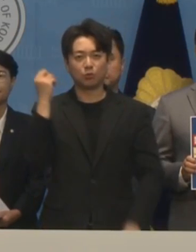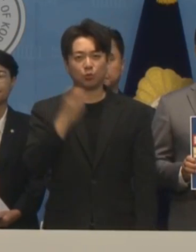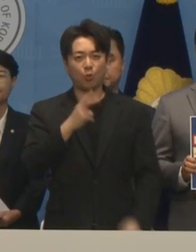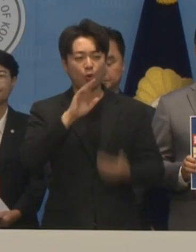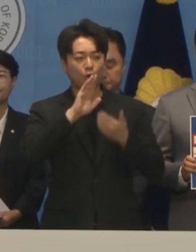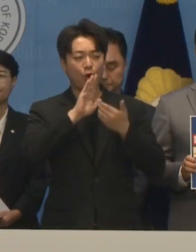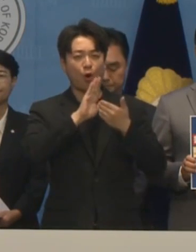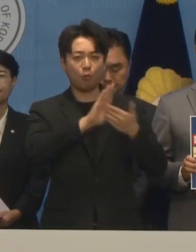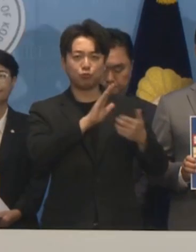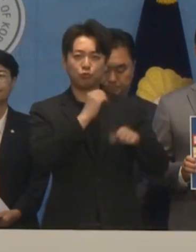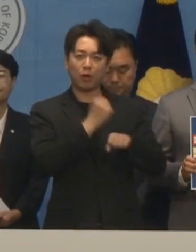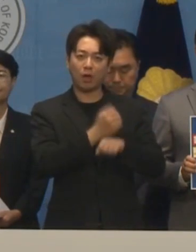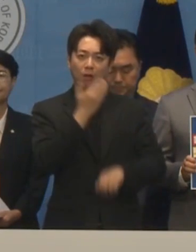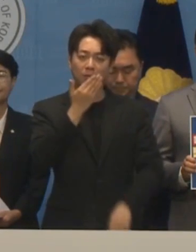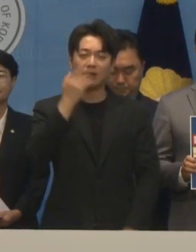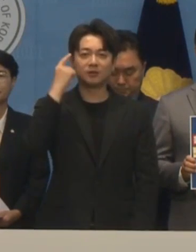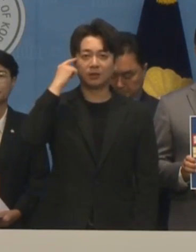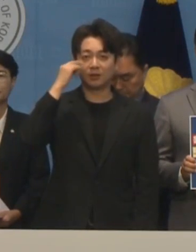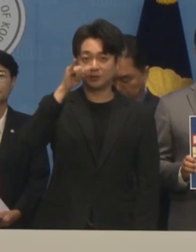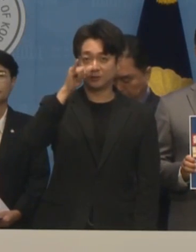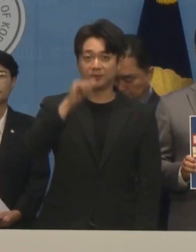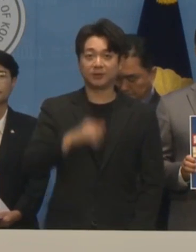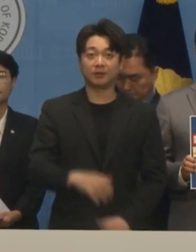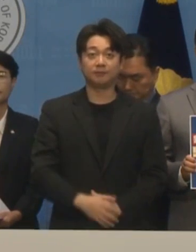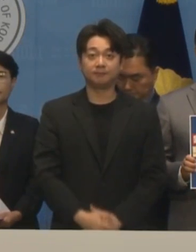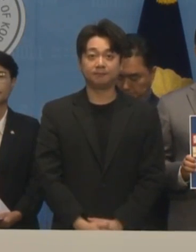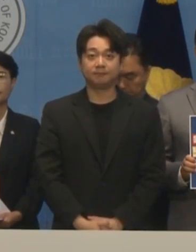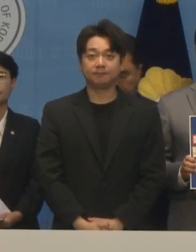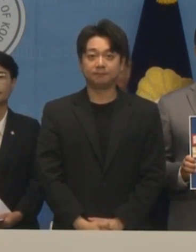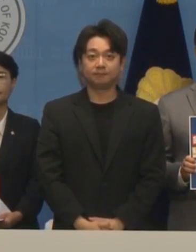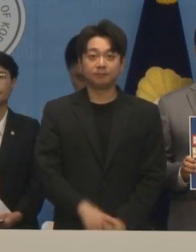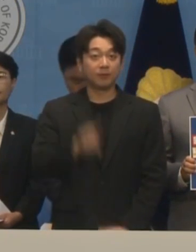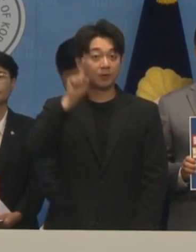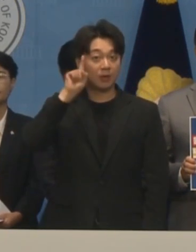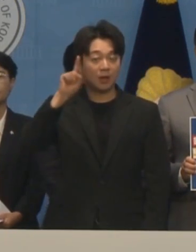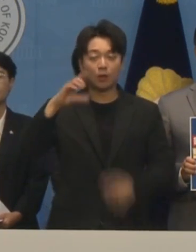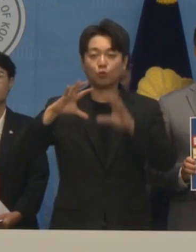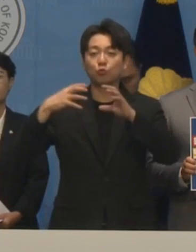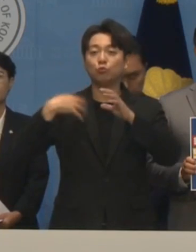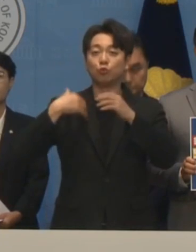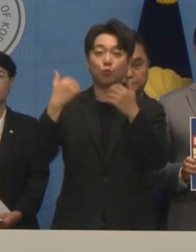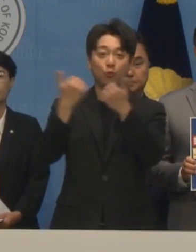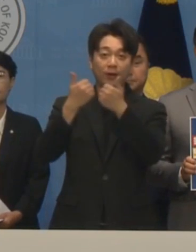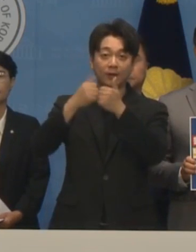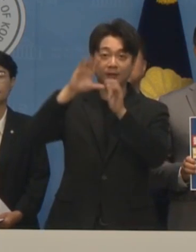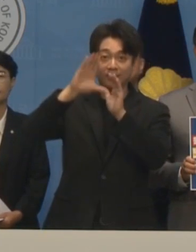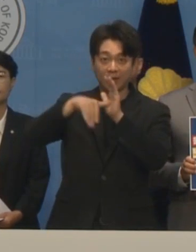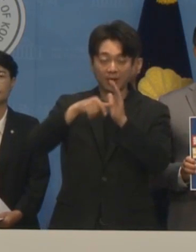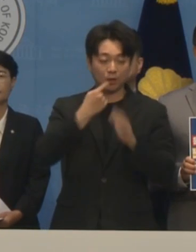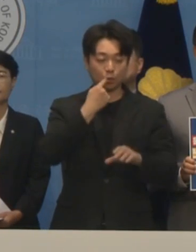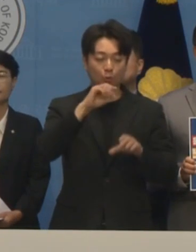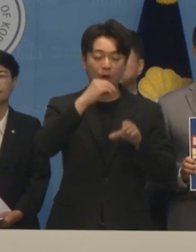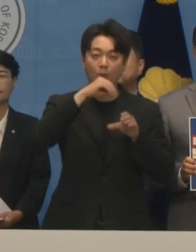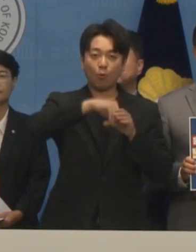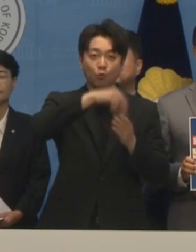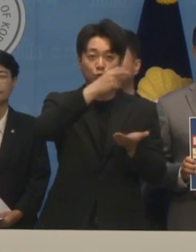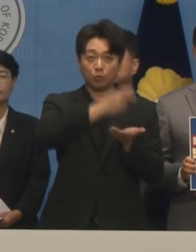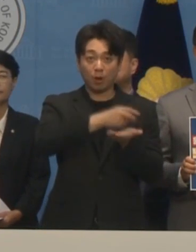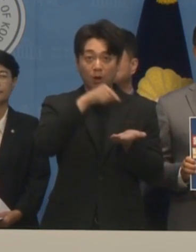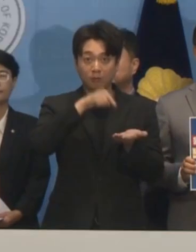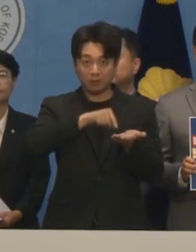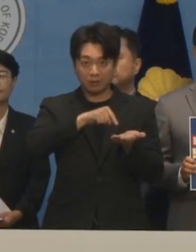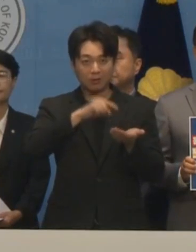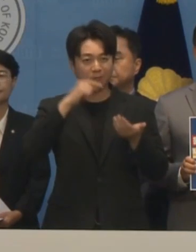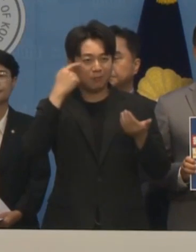거부권 행사를 이야기합니다. 내일로 예정된 국무회의에서 노란봉투법 공포안이 아닌 제2요구안을